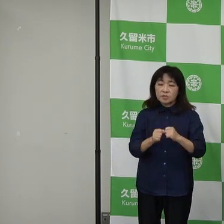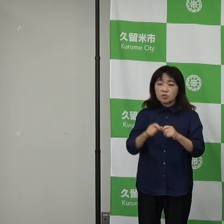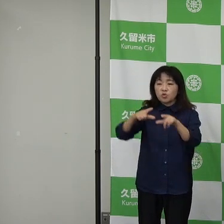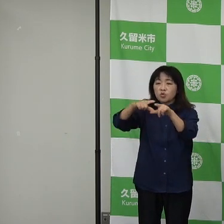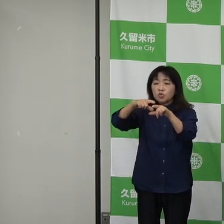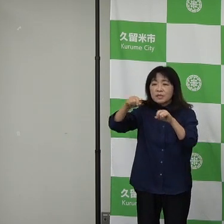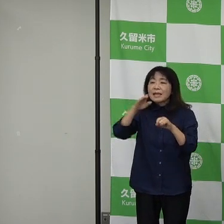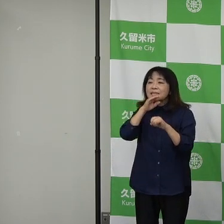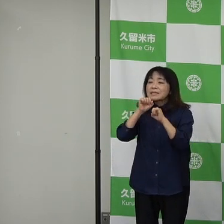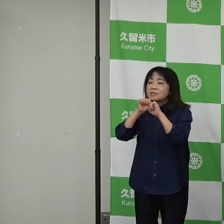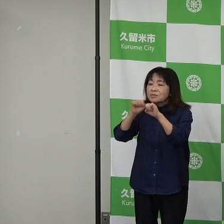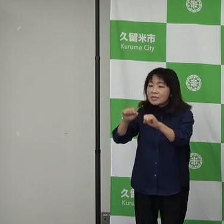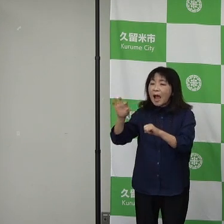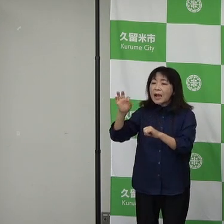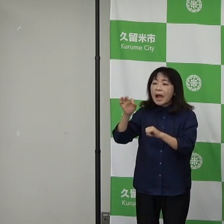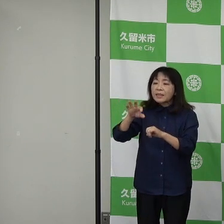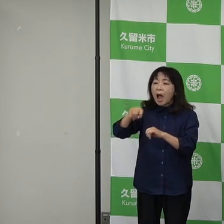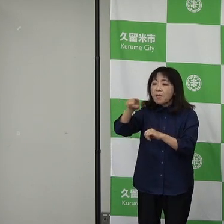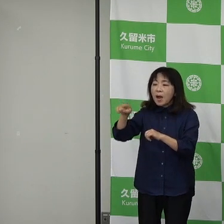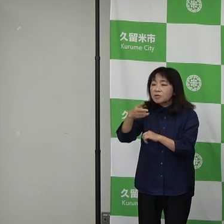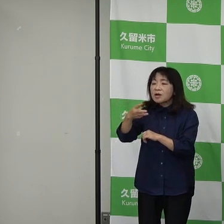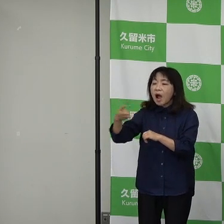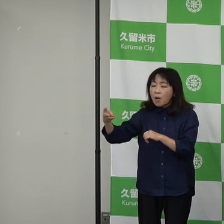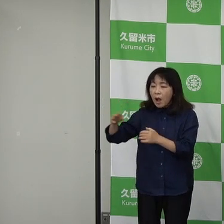施をいたしました金丸流域の